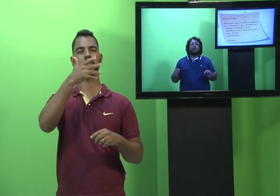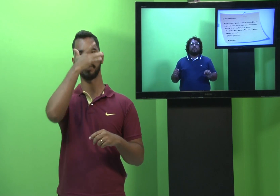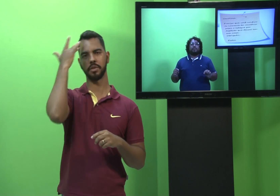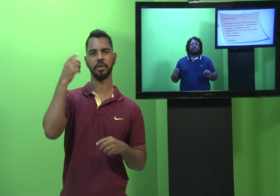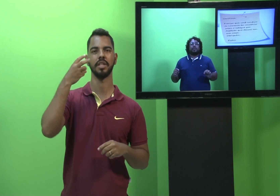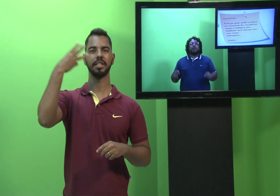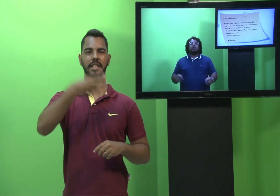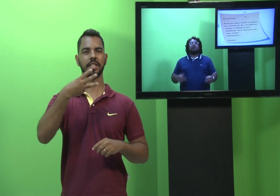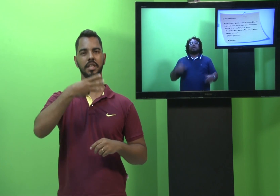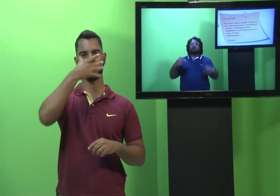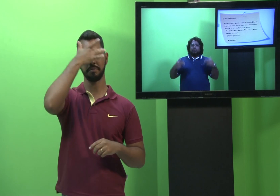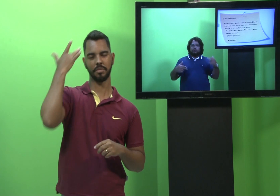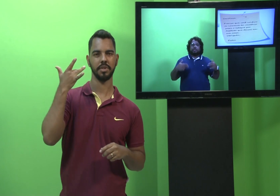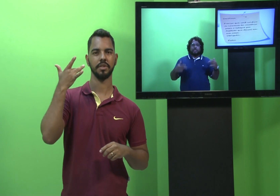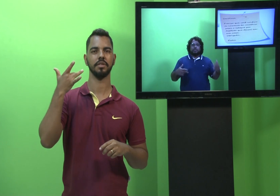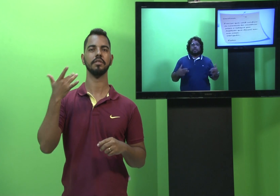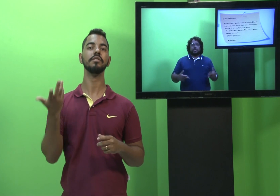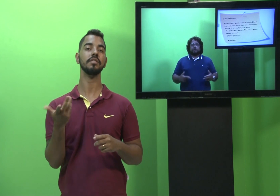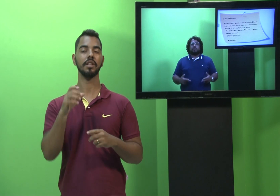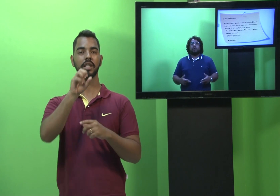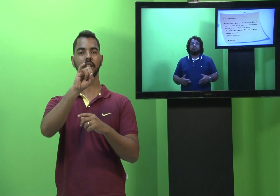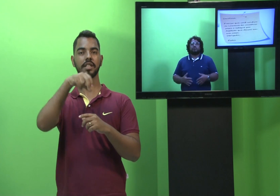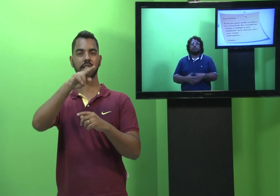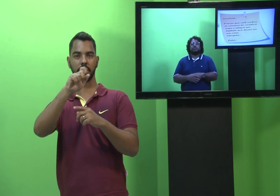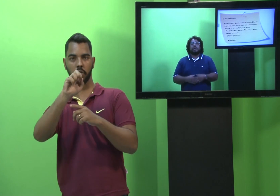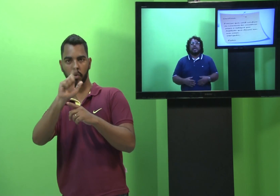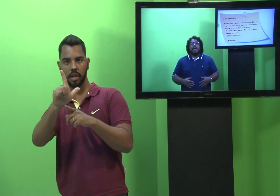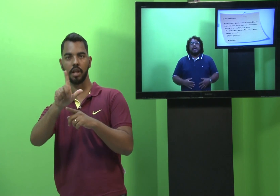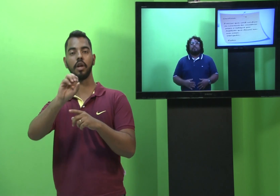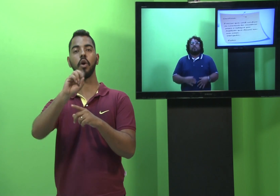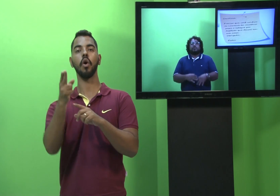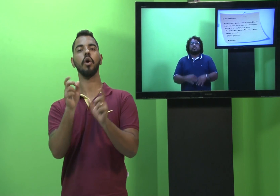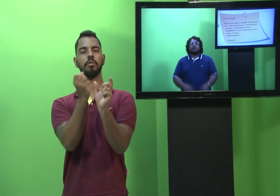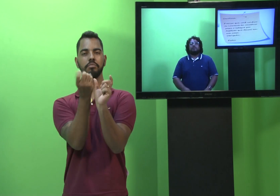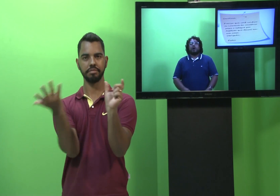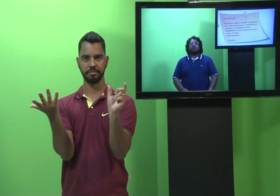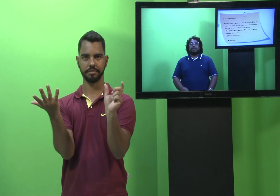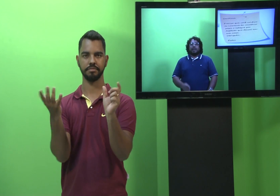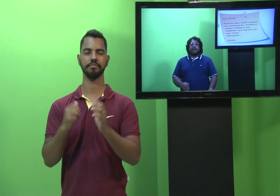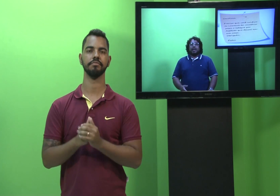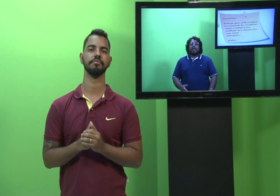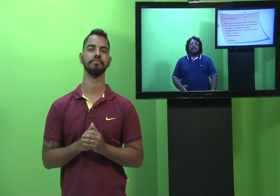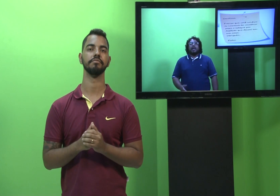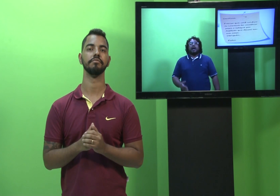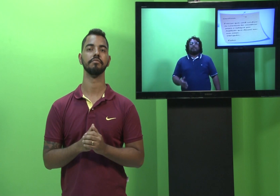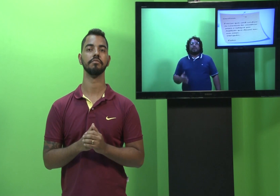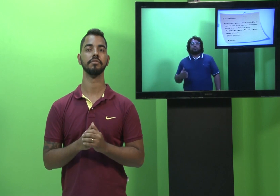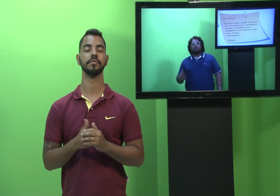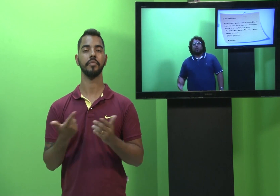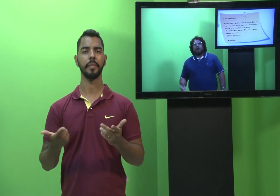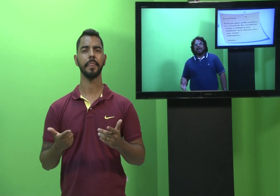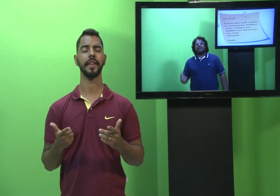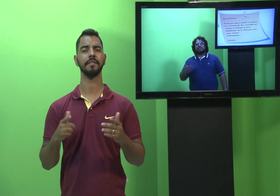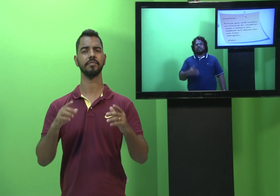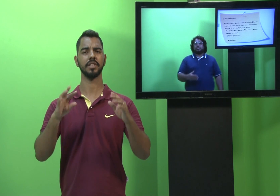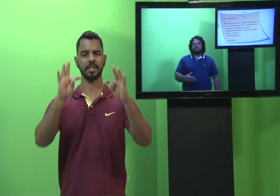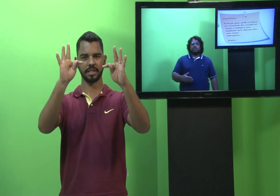plural. Com a tecnologia de que dispomos hoje, é possível alterar a pessoa a que se destina